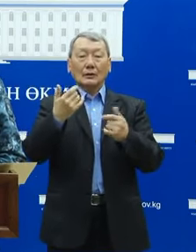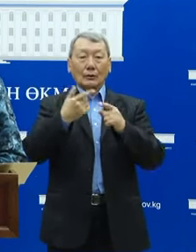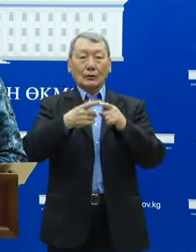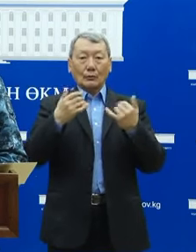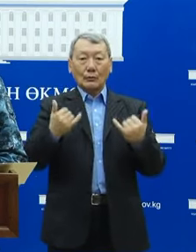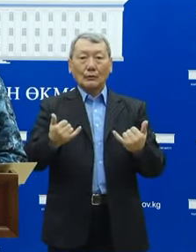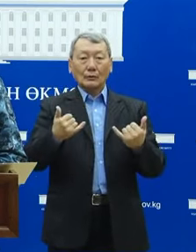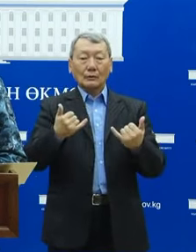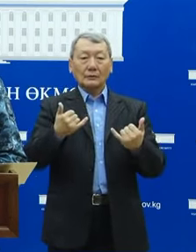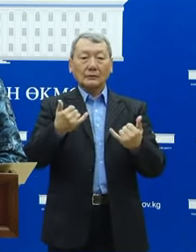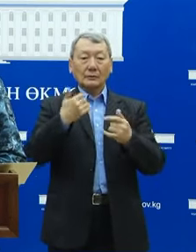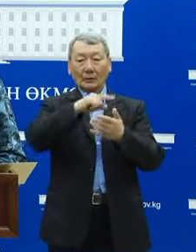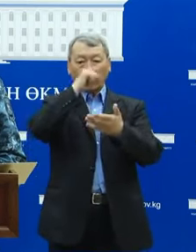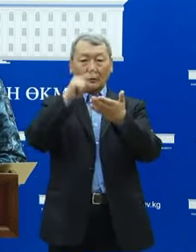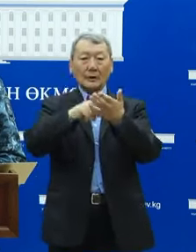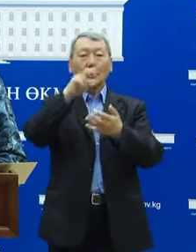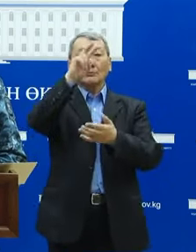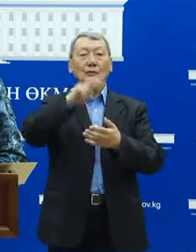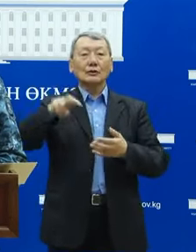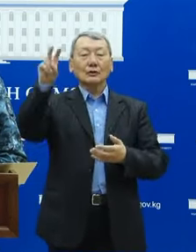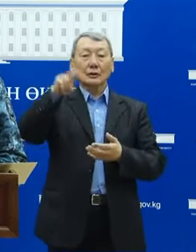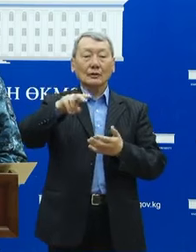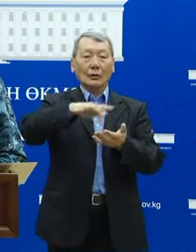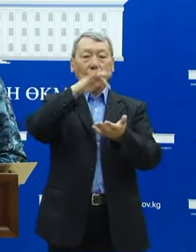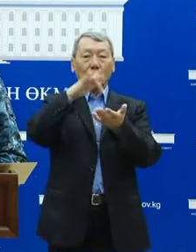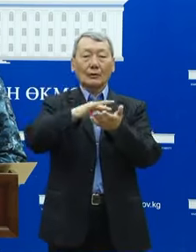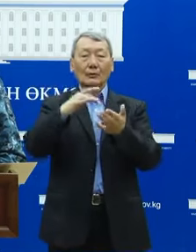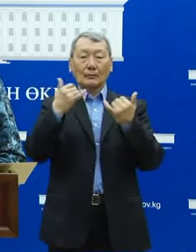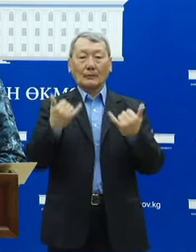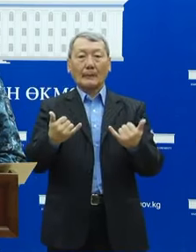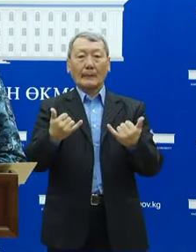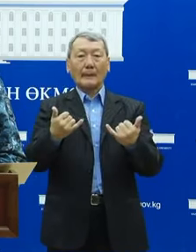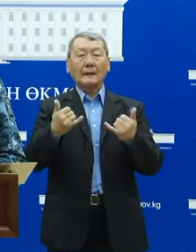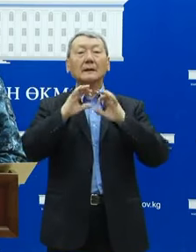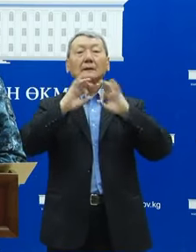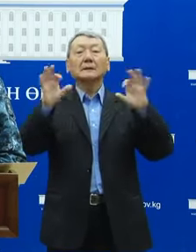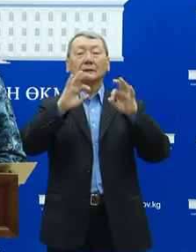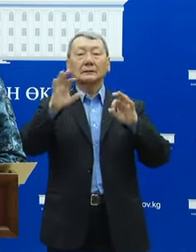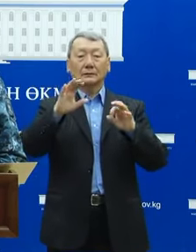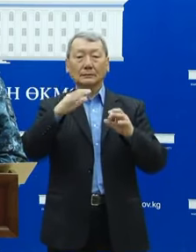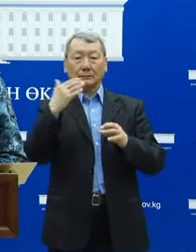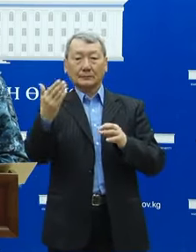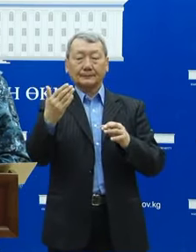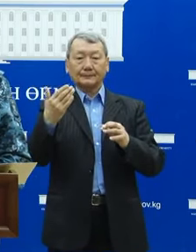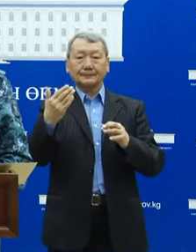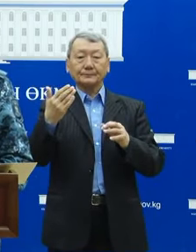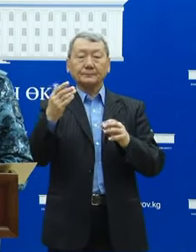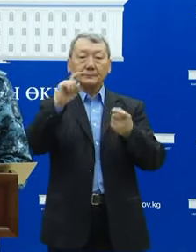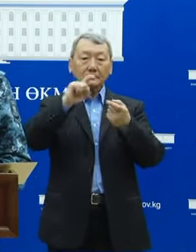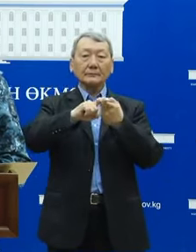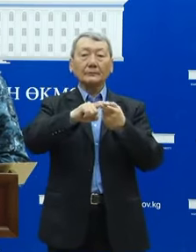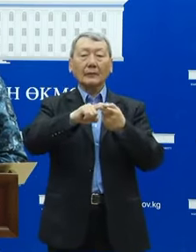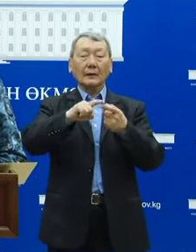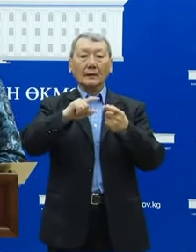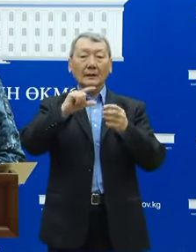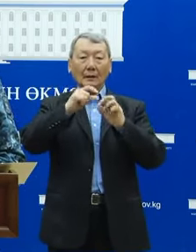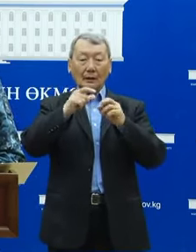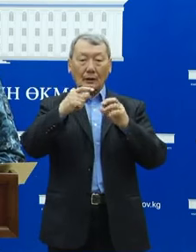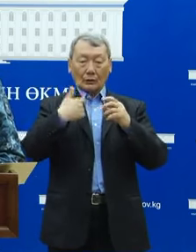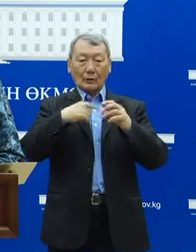Туруксуздукту болтурбоо максатында Бишкек шаарынын ИИБнын өзү курамы тарабынан коомдук коопсуздукту жана жарандардын коопсуздугун